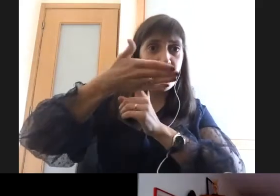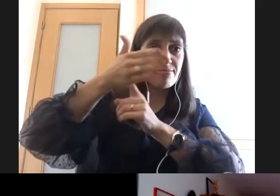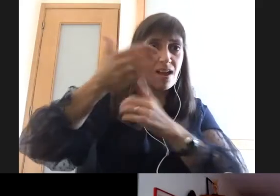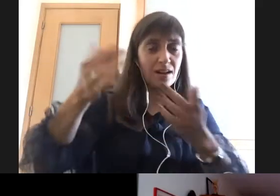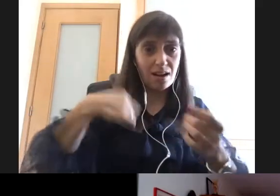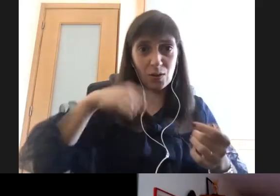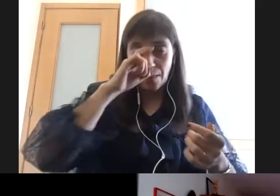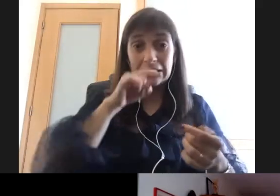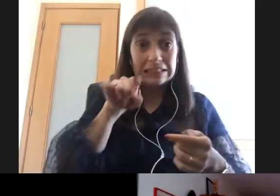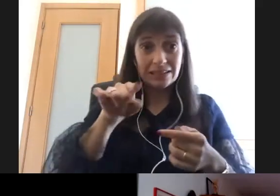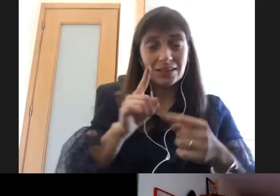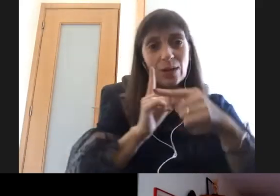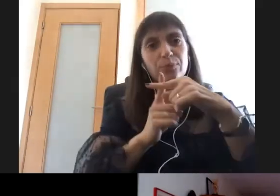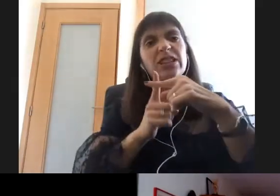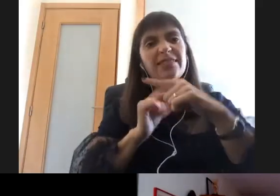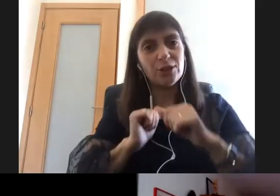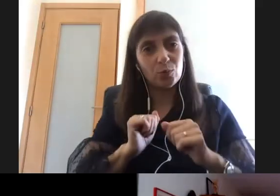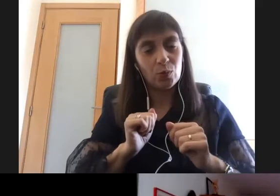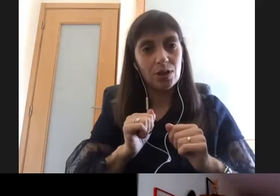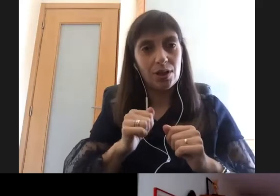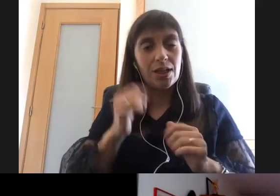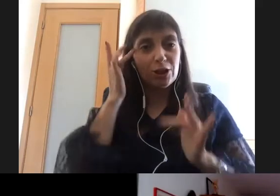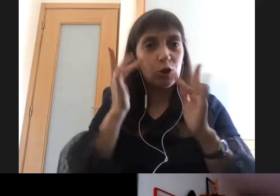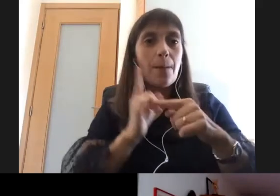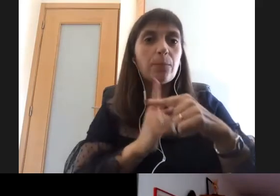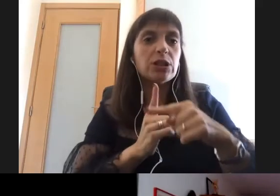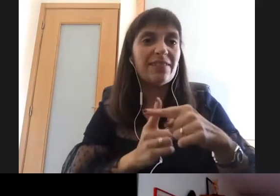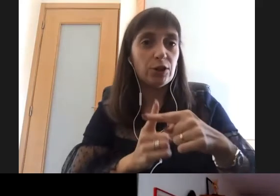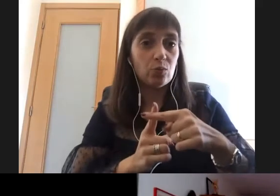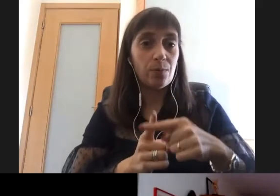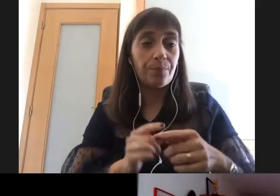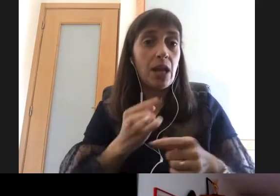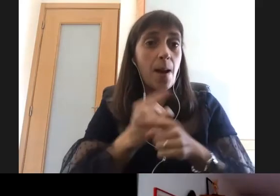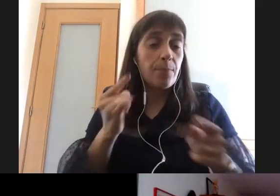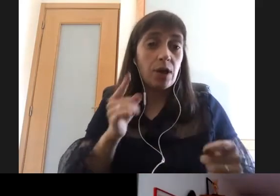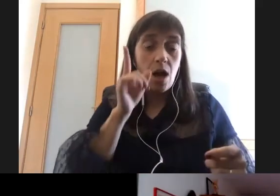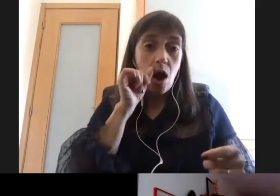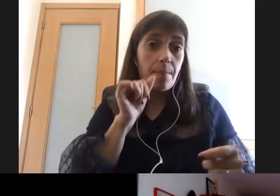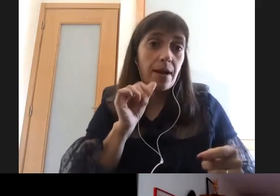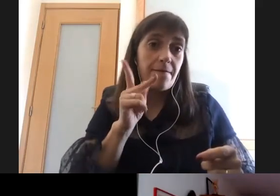é positivismo. Isso é positivismo. Entendeu? O Getúlio era isso.